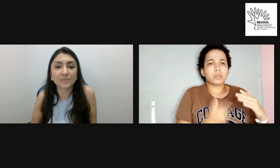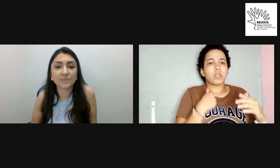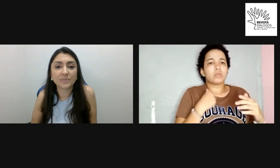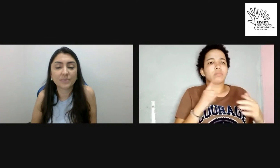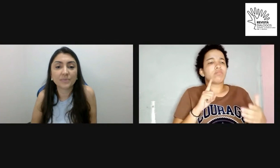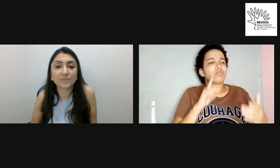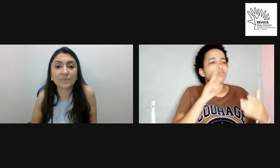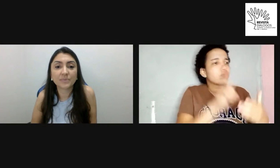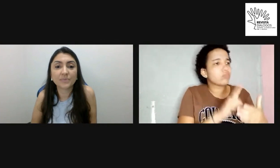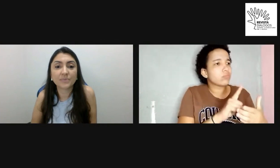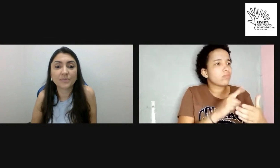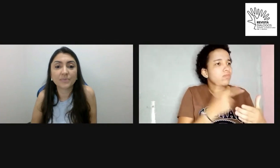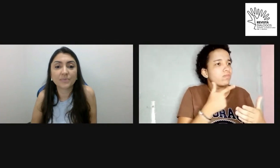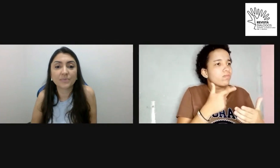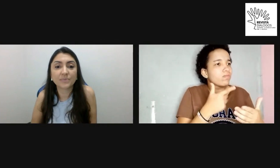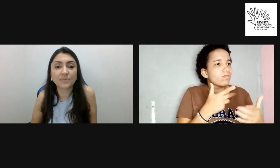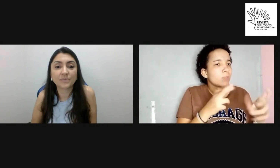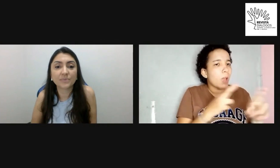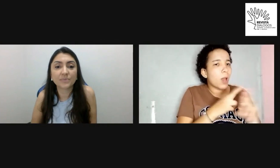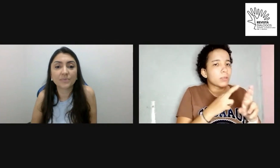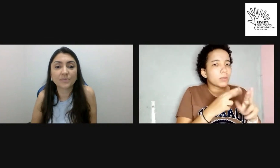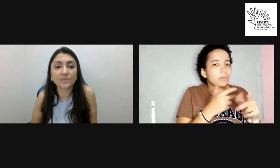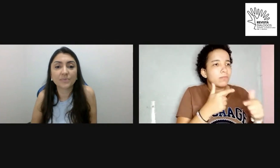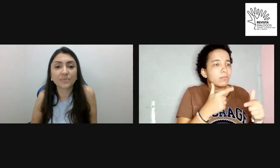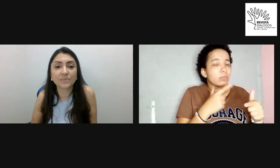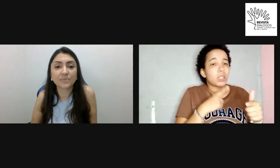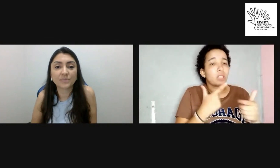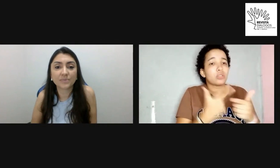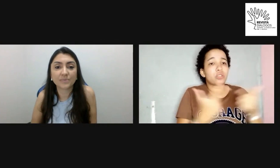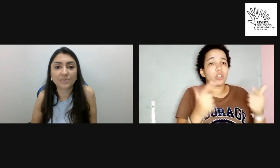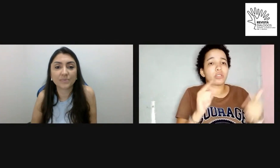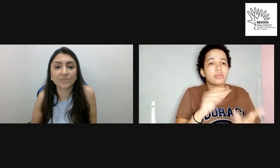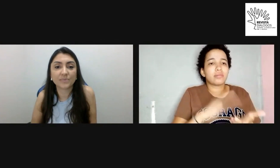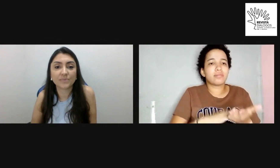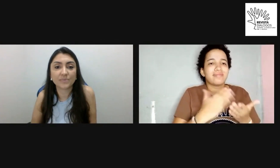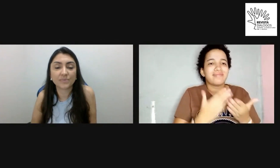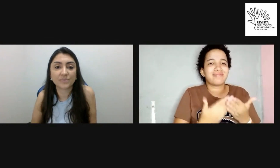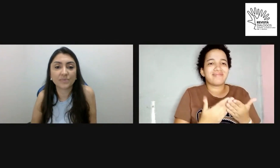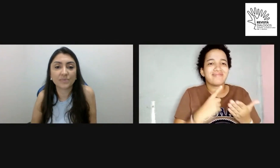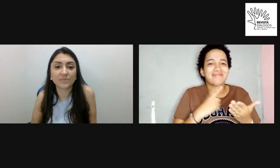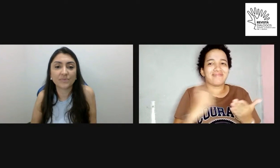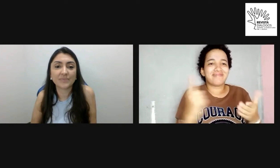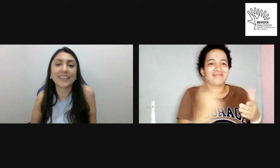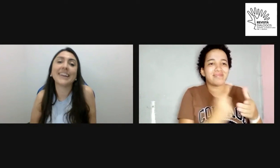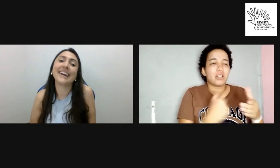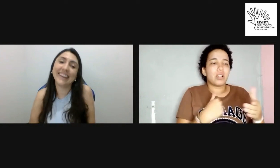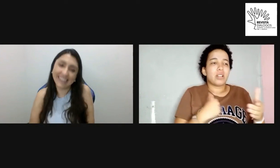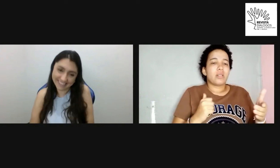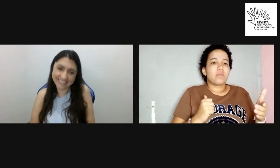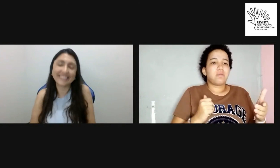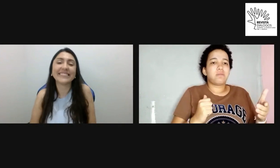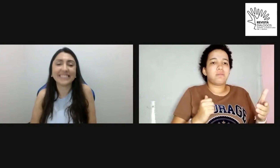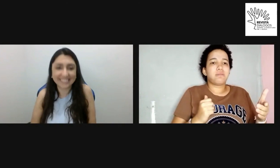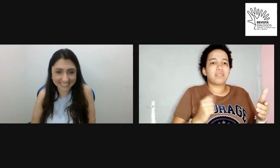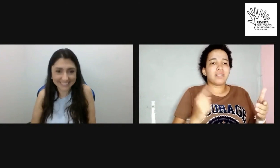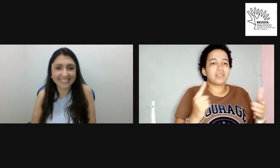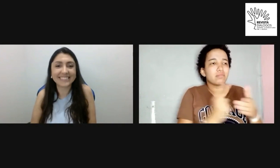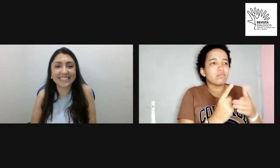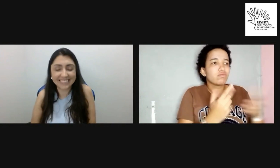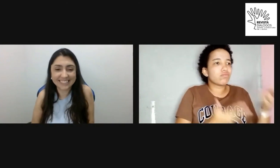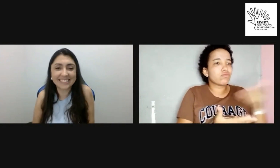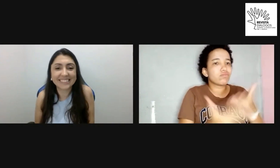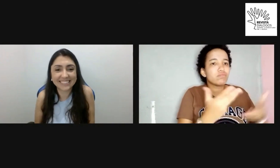No início, foi difícil me incluir com esse grupo porque não tinha intérprete. Eu ficava mais na